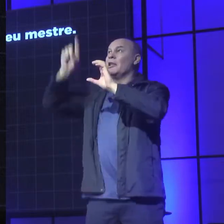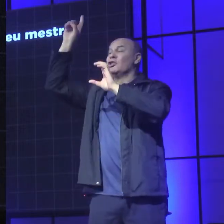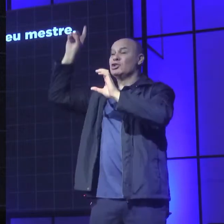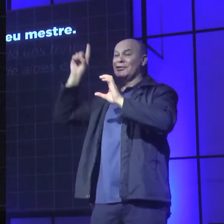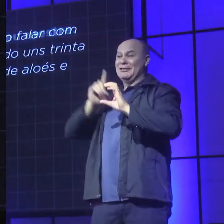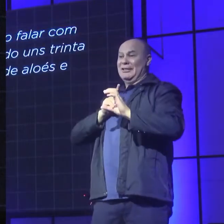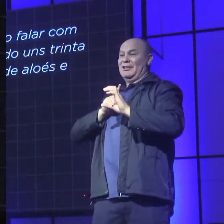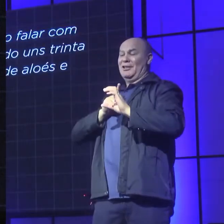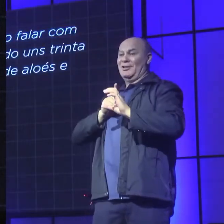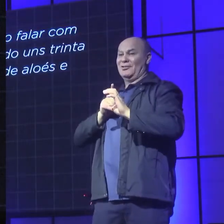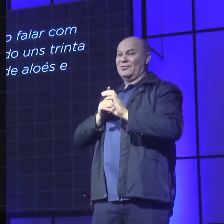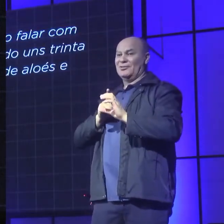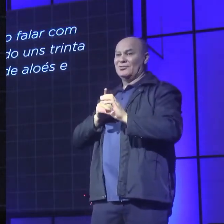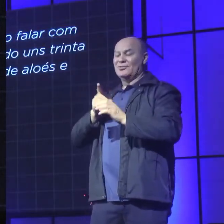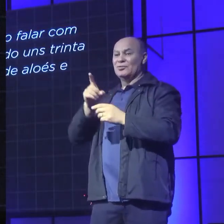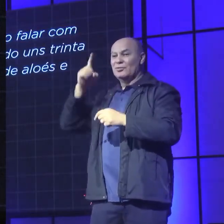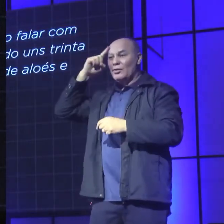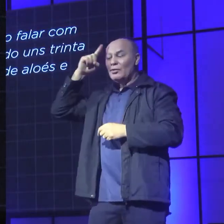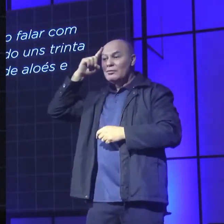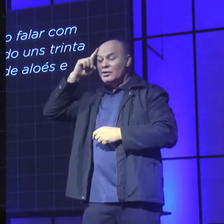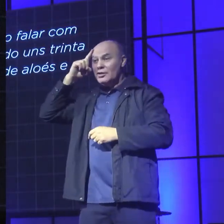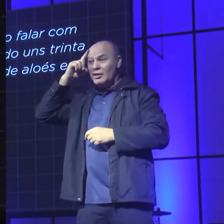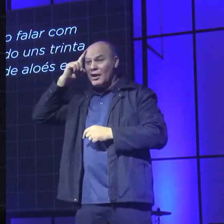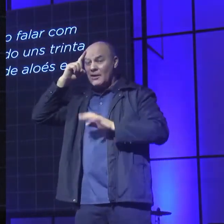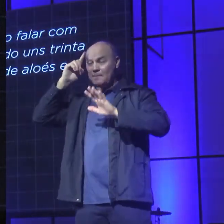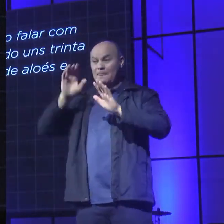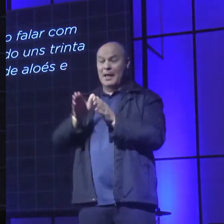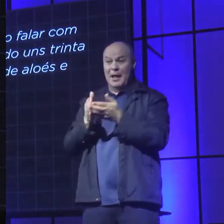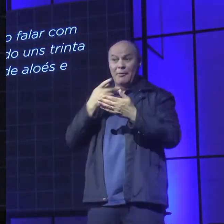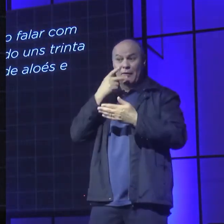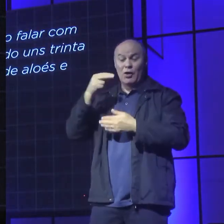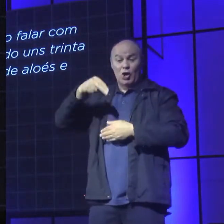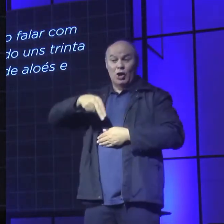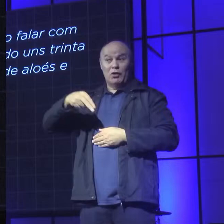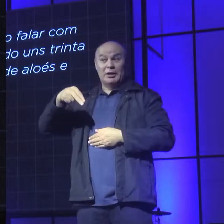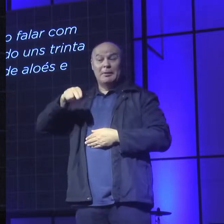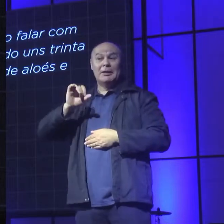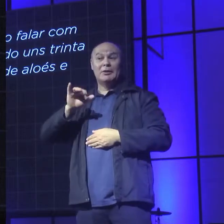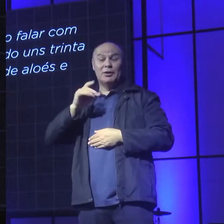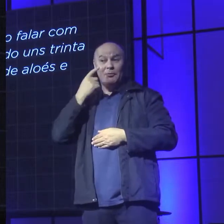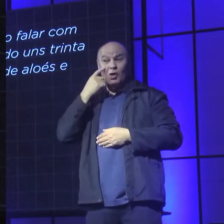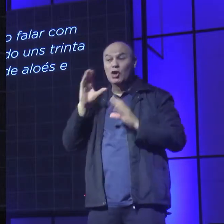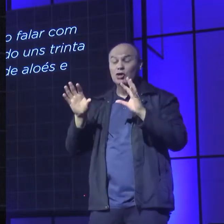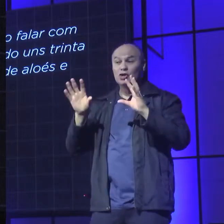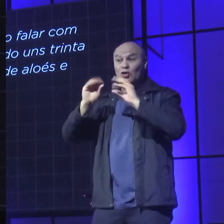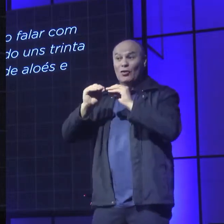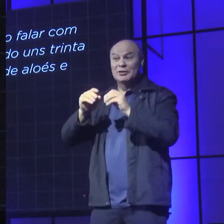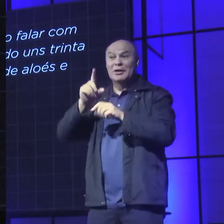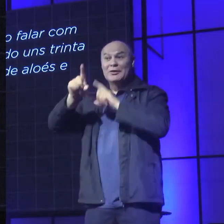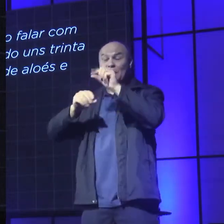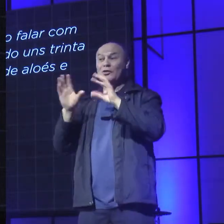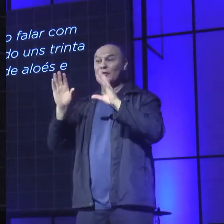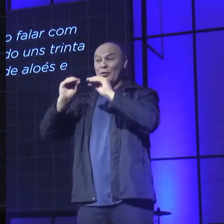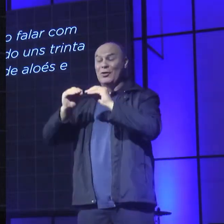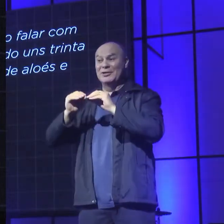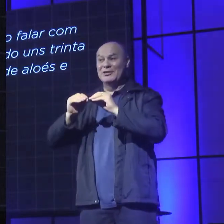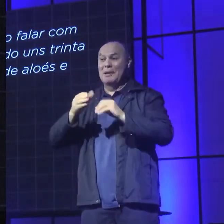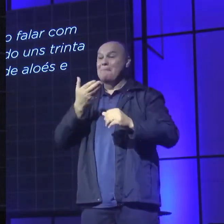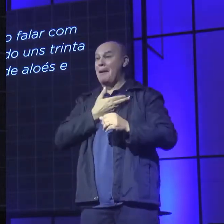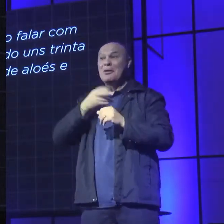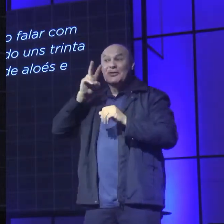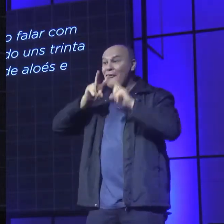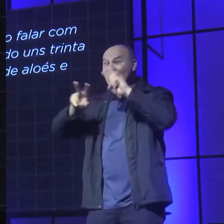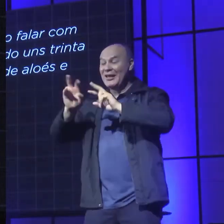Nicodemos, naquele dia tinha ido falar com Jesus à noite. Nicodemos, aquele que tinha ido falar com Jesus à noite, foi